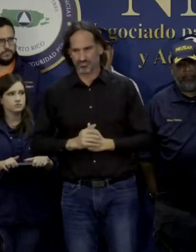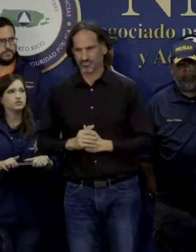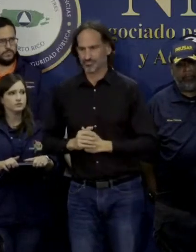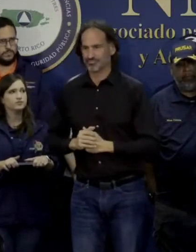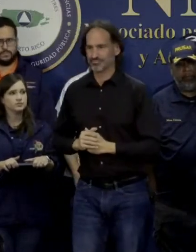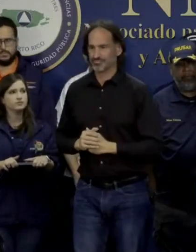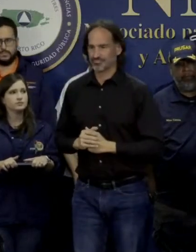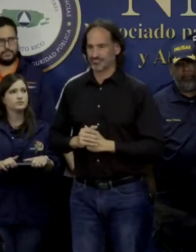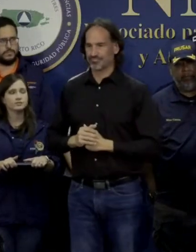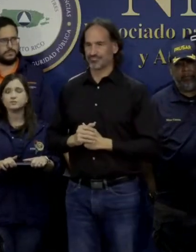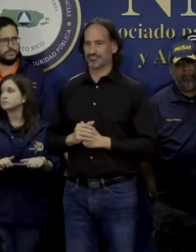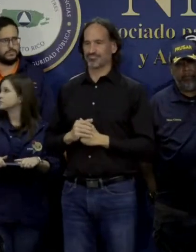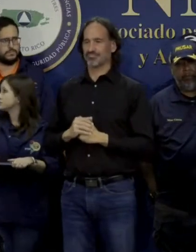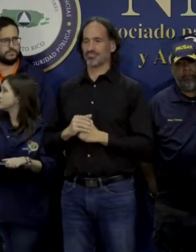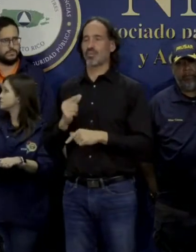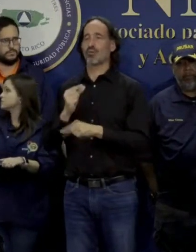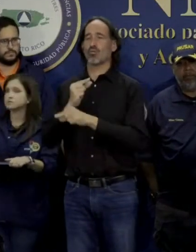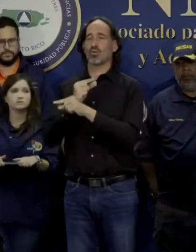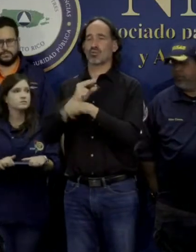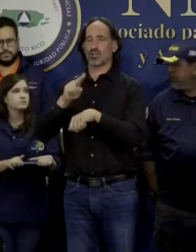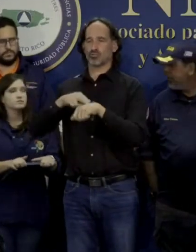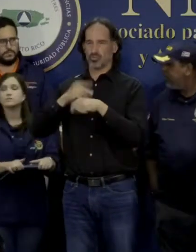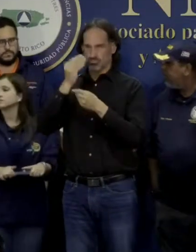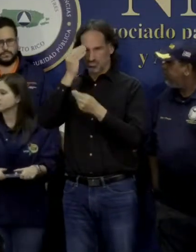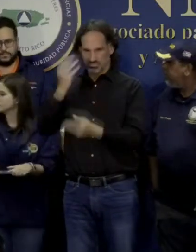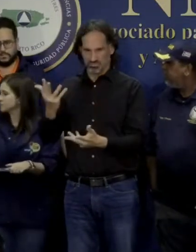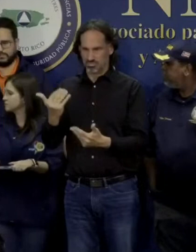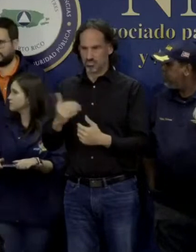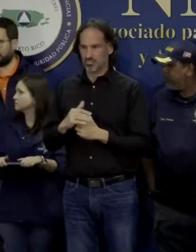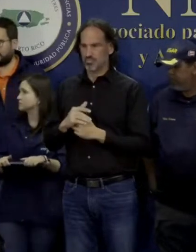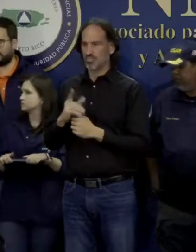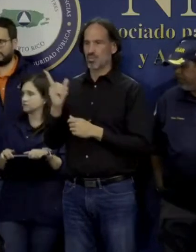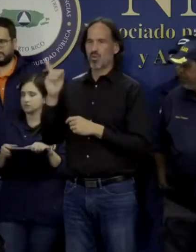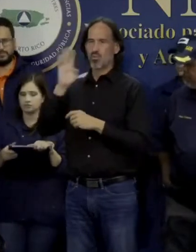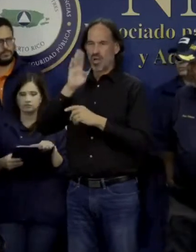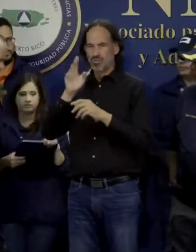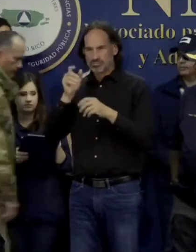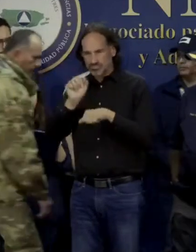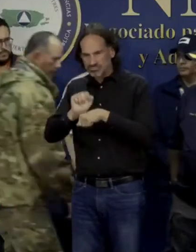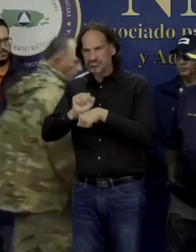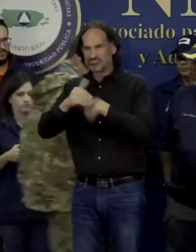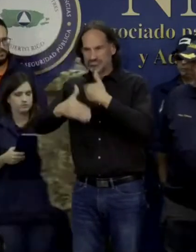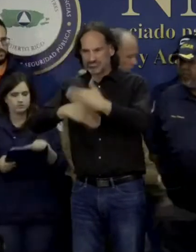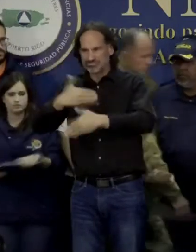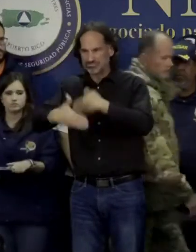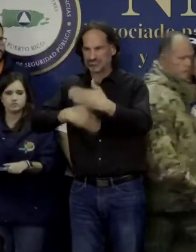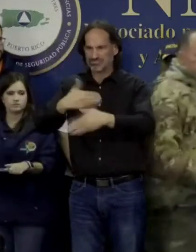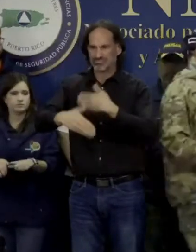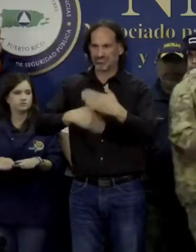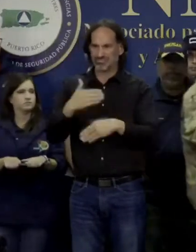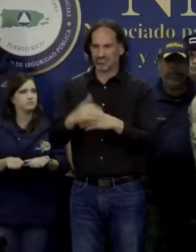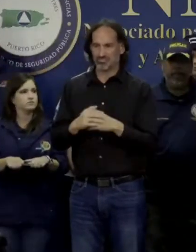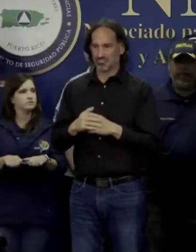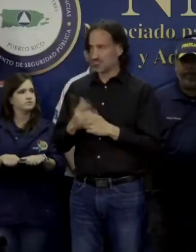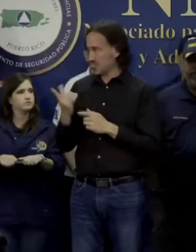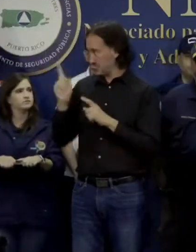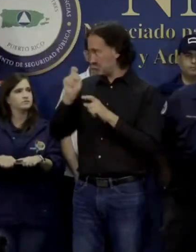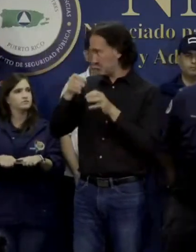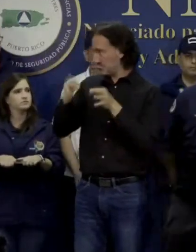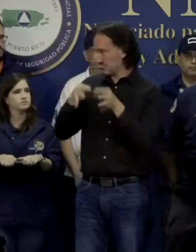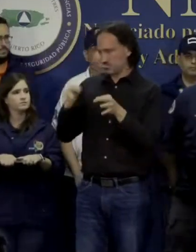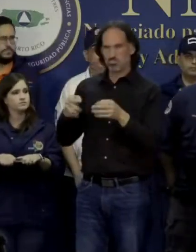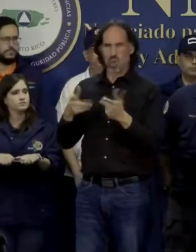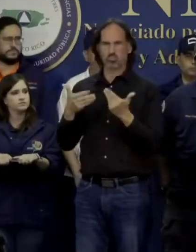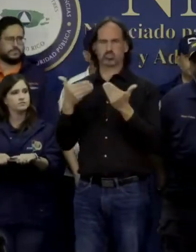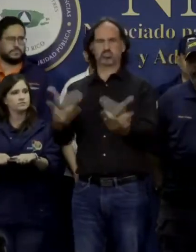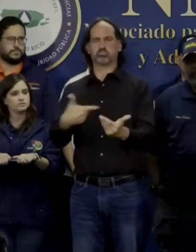entre otras cosas, para atender esa situación. Así que, general, por favor, si puede explicar su gestión. Sí, buenos días. Gracias,